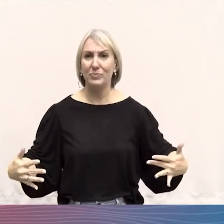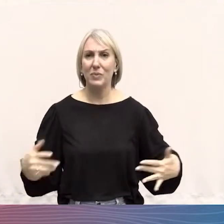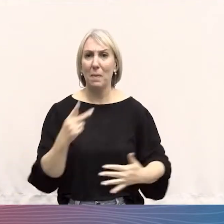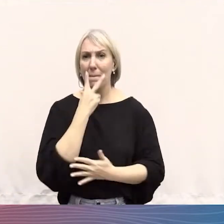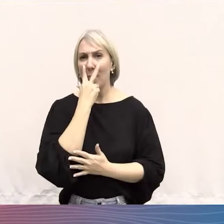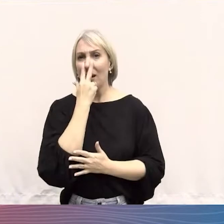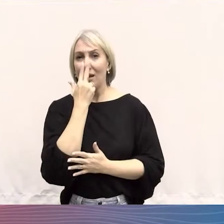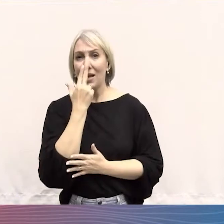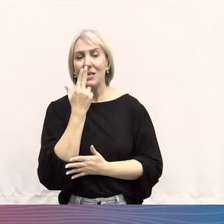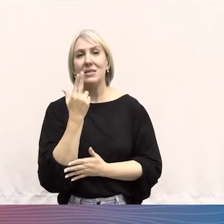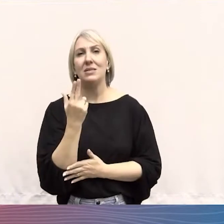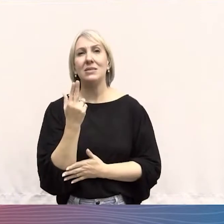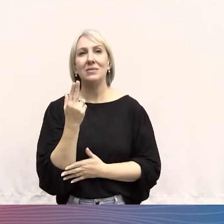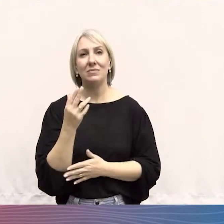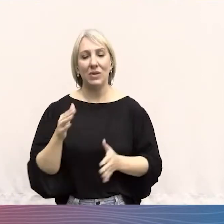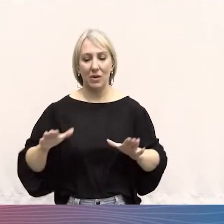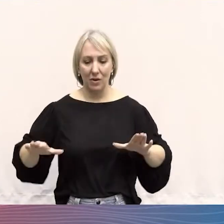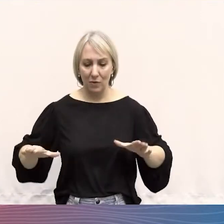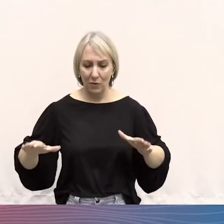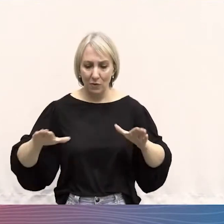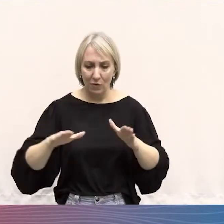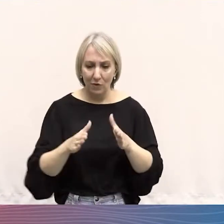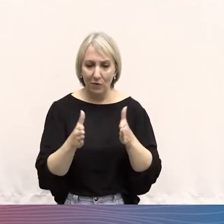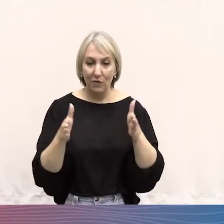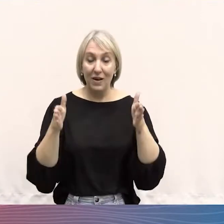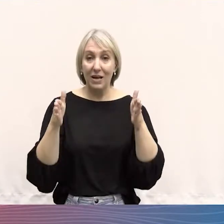chamar a atenção disso, irmãos. Esse